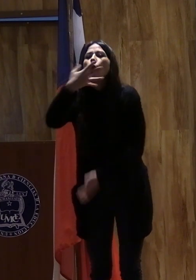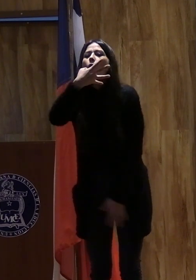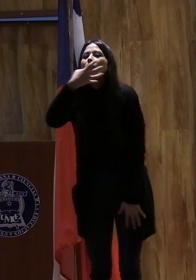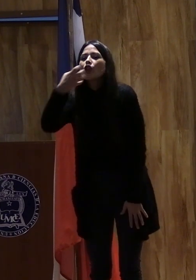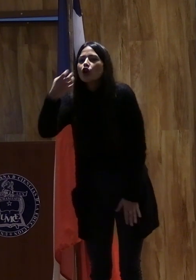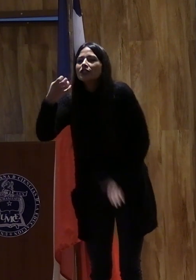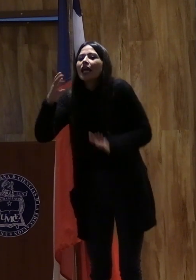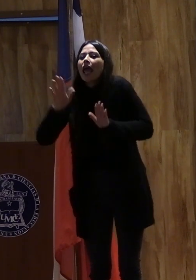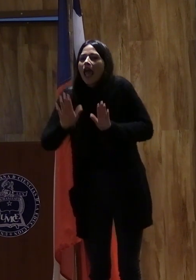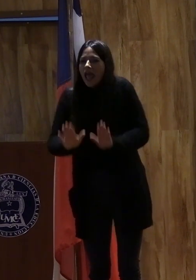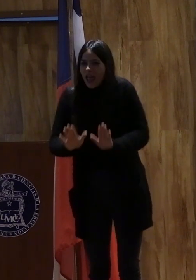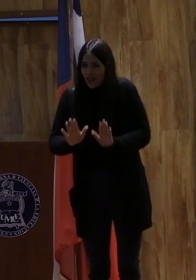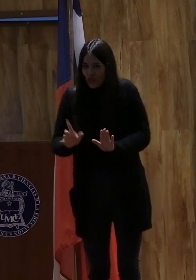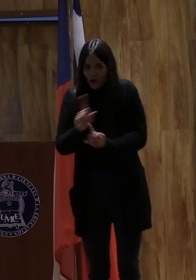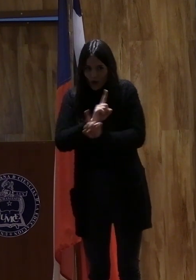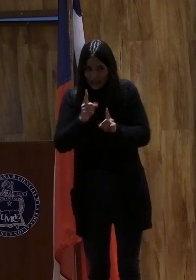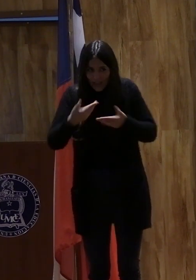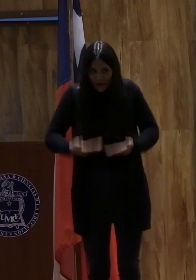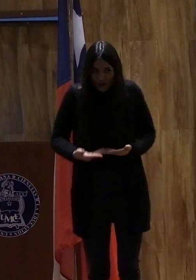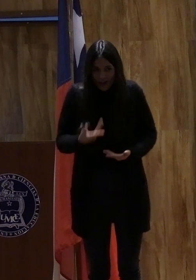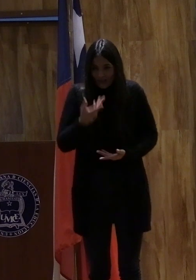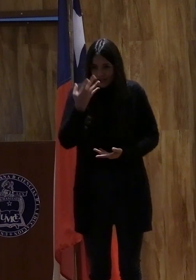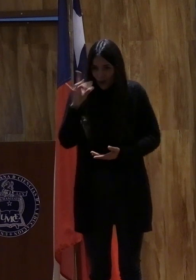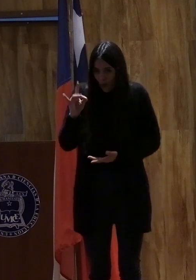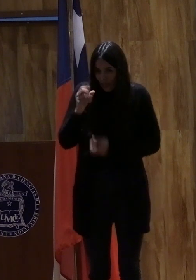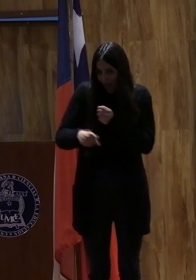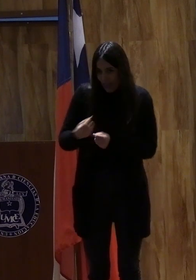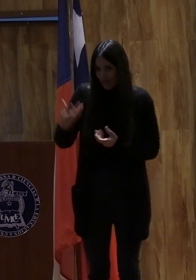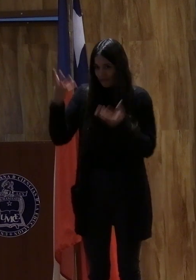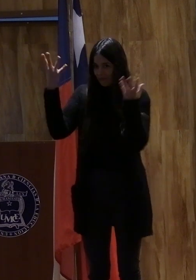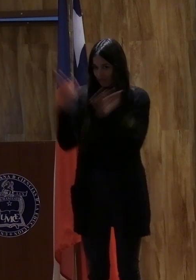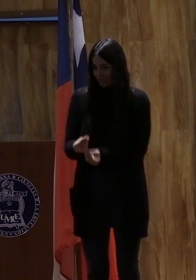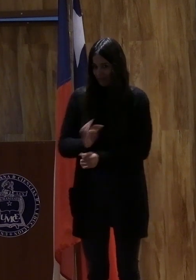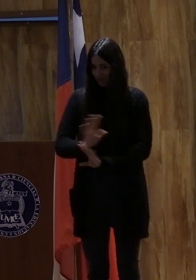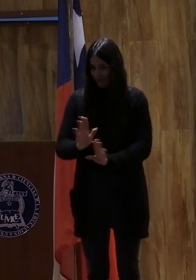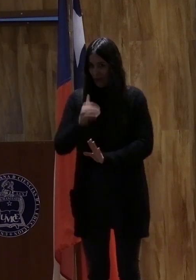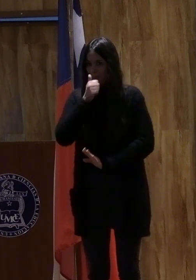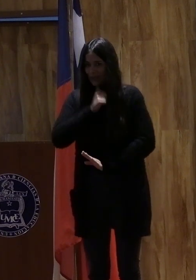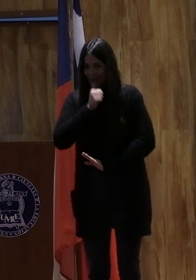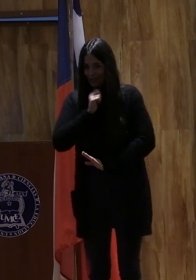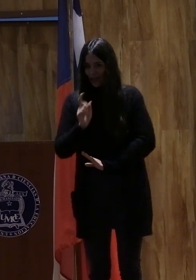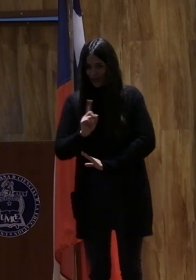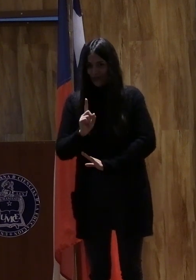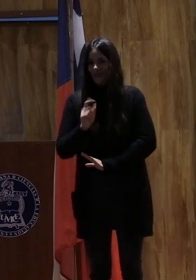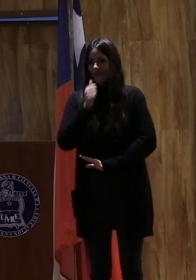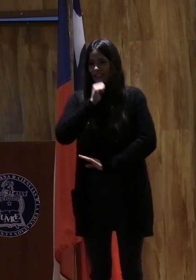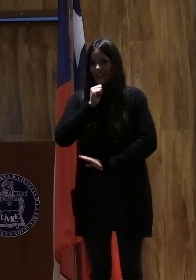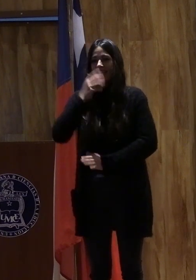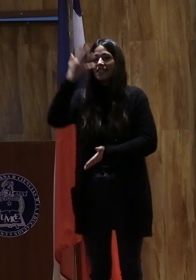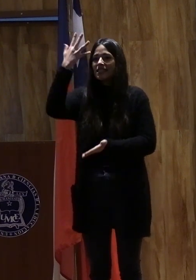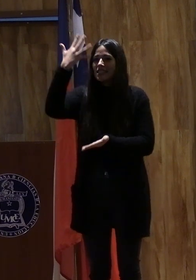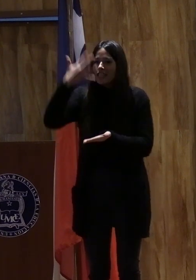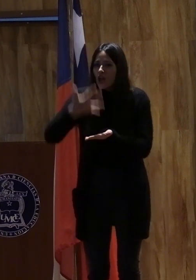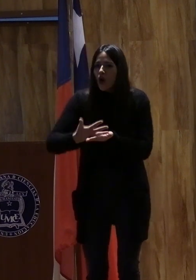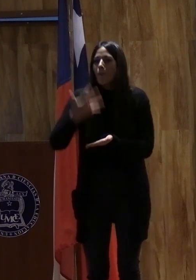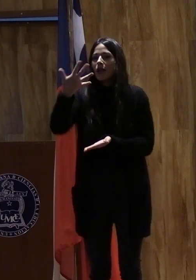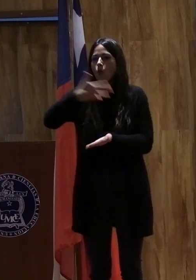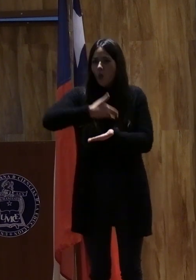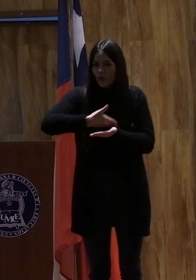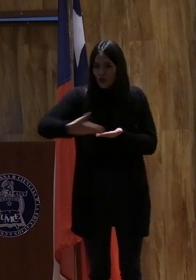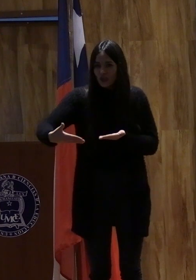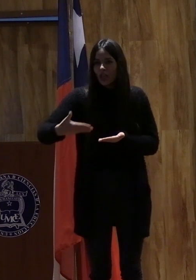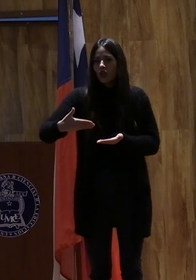5.400 millones de años. Así que por favor ustedes no crean que en 50 años más se va a acabar el Sol. 5.400 millones